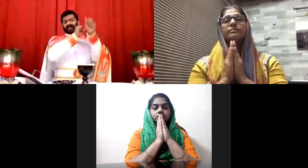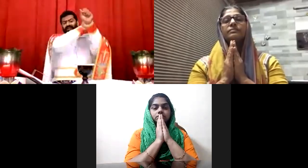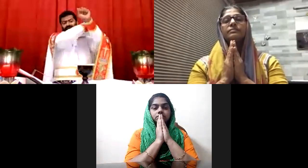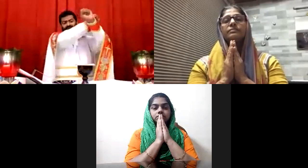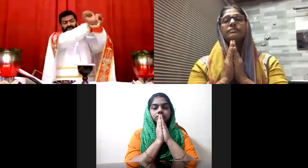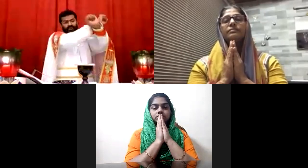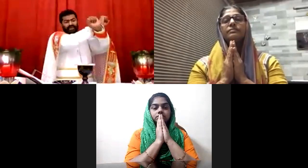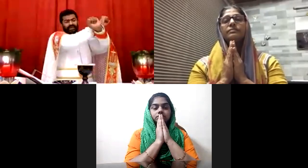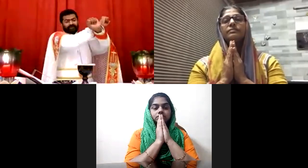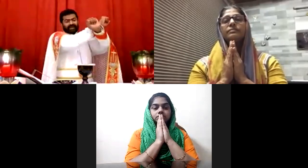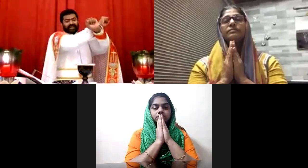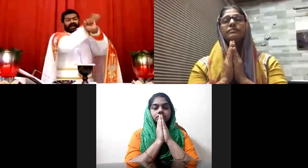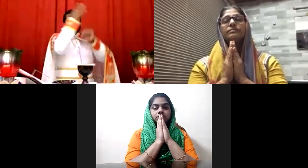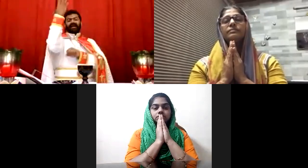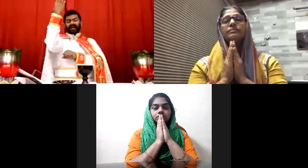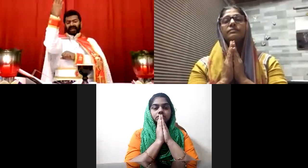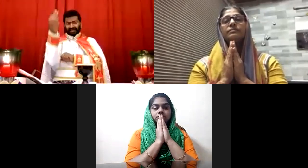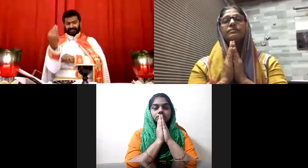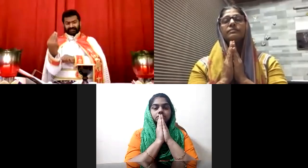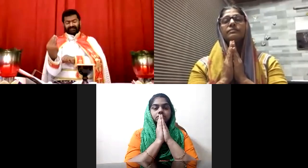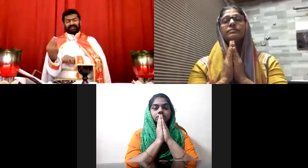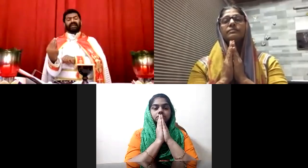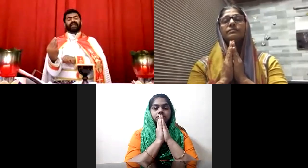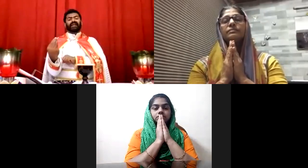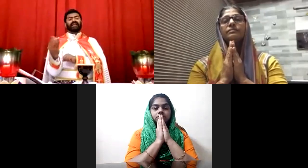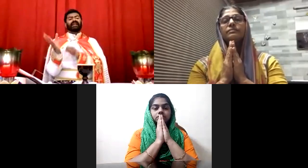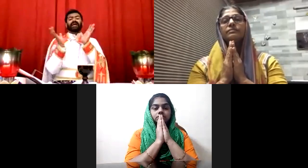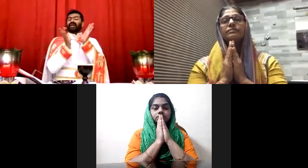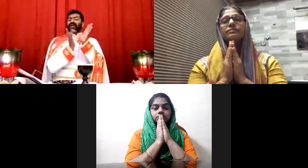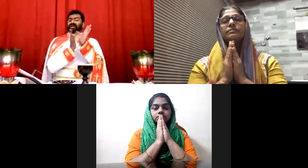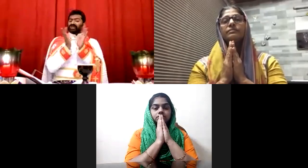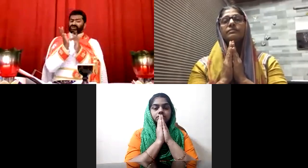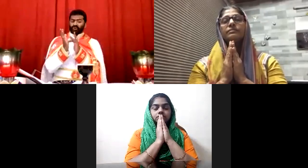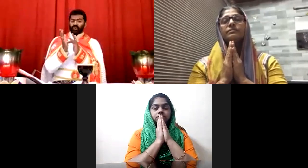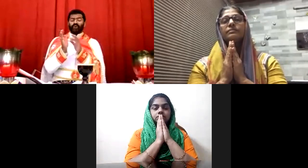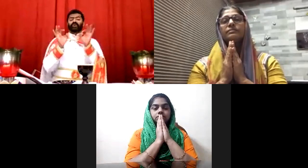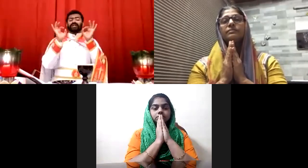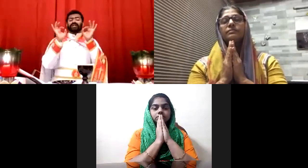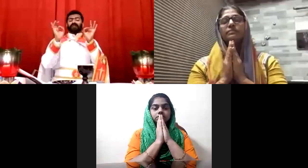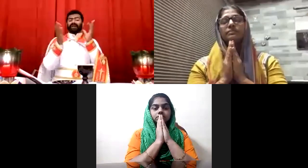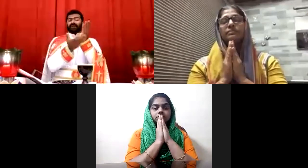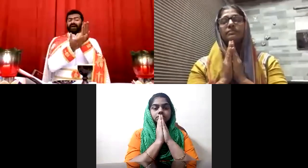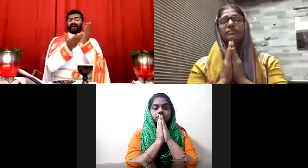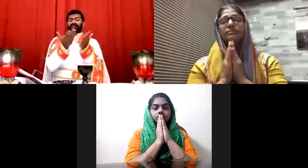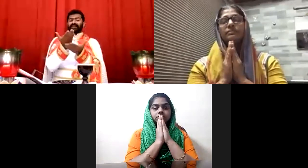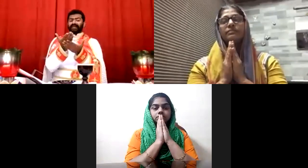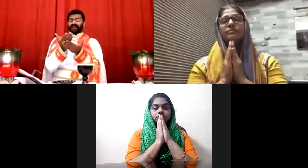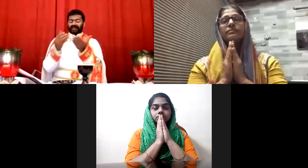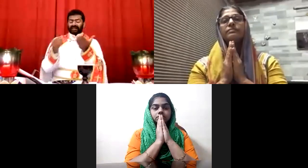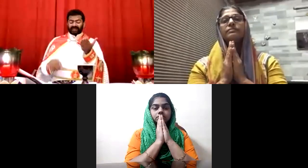താൻ ഏൽപ്പിച്ചു കൊടുക്കപ്പെട്ട രാത്രിയിൽ ഈശോ